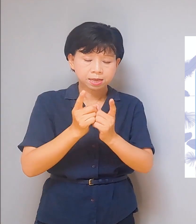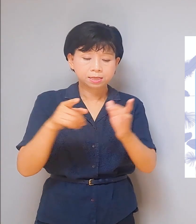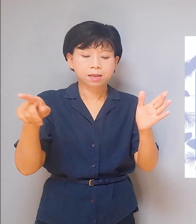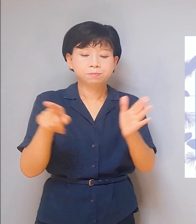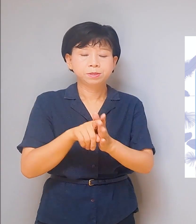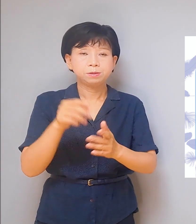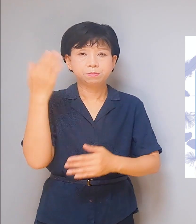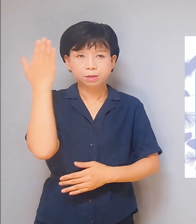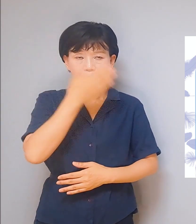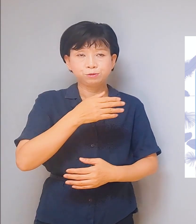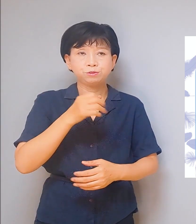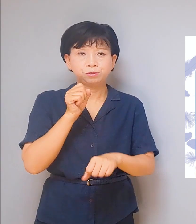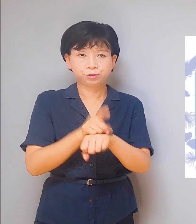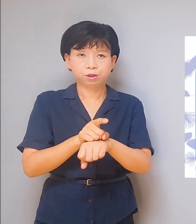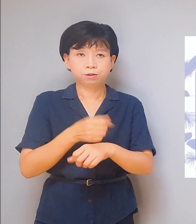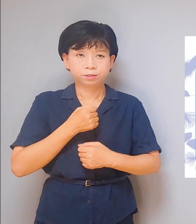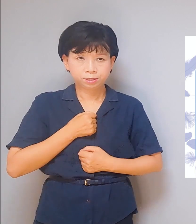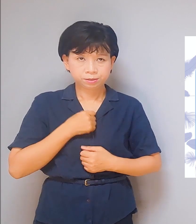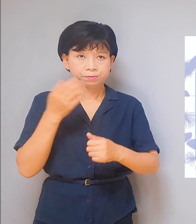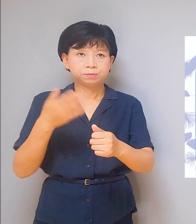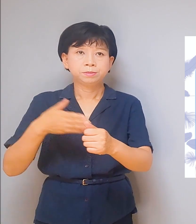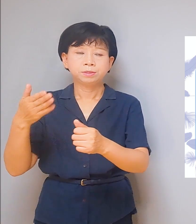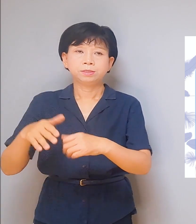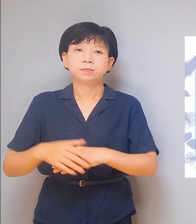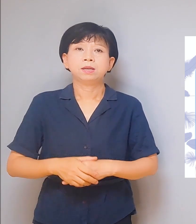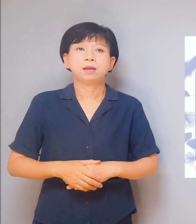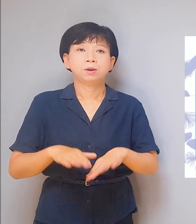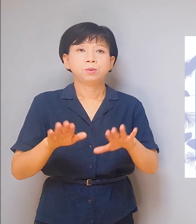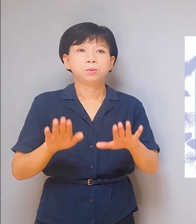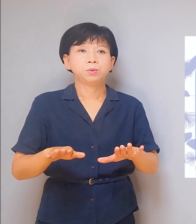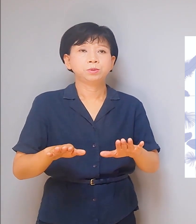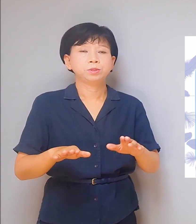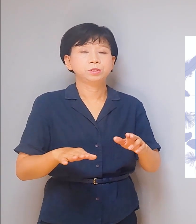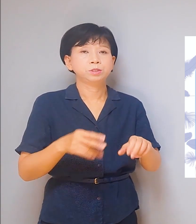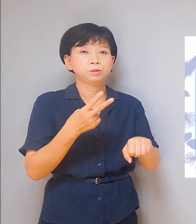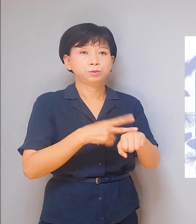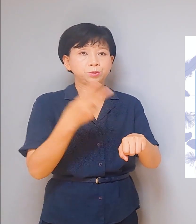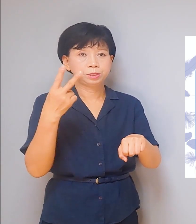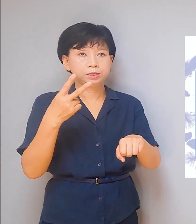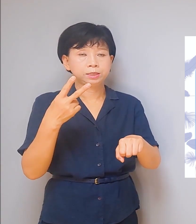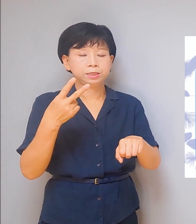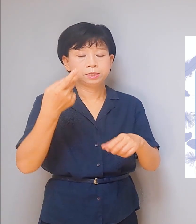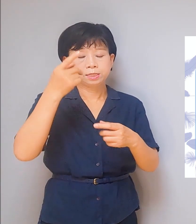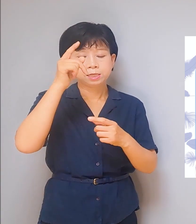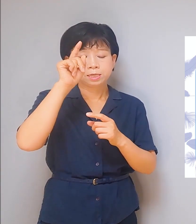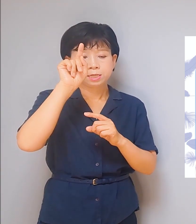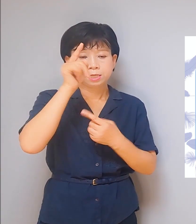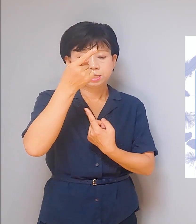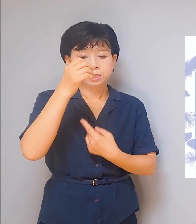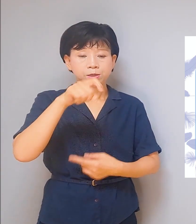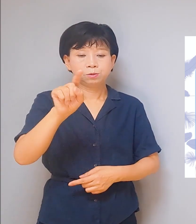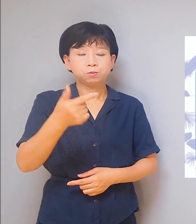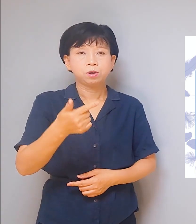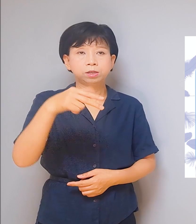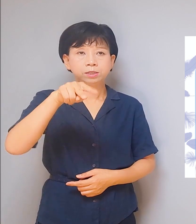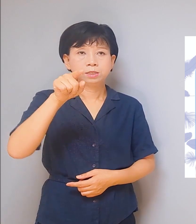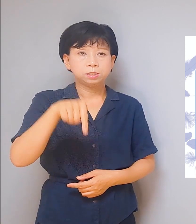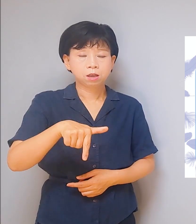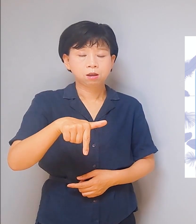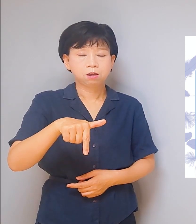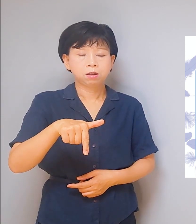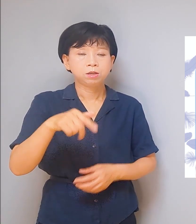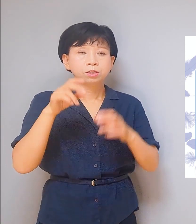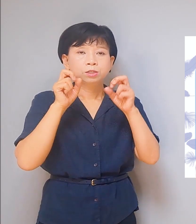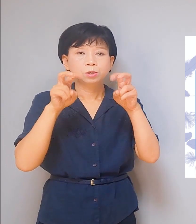순수성을 지켜나갑시다. 오늘 오후 2시에 태국 이원석 선교사님이 말씀 전합니다. 다음 주일은 맥주